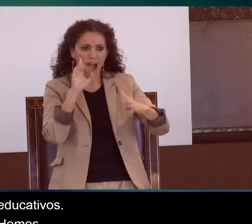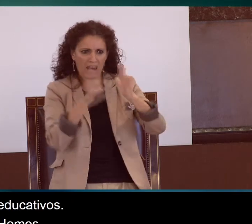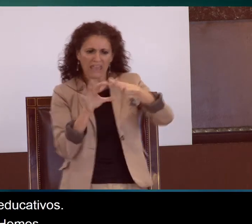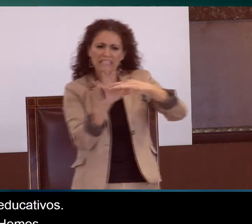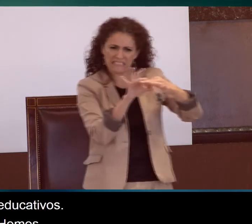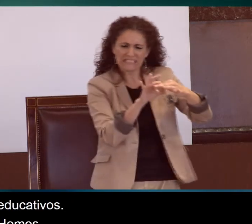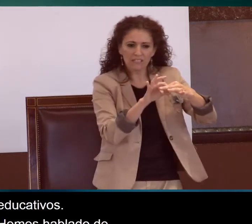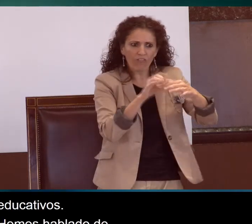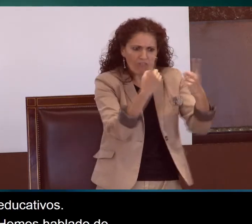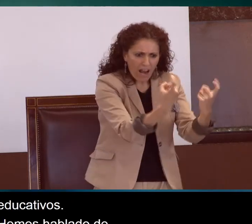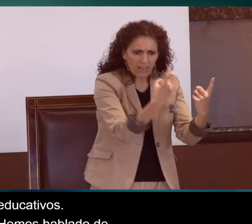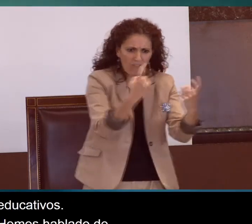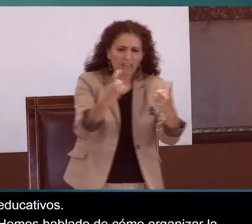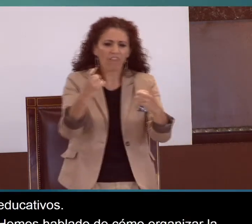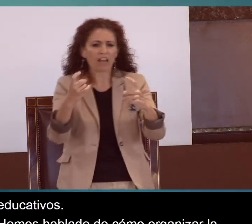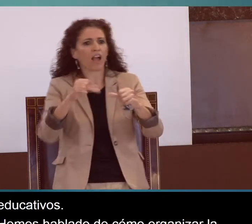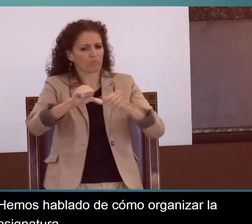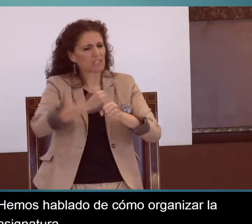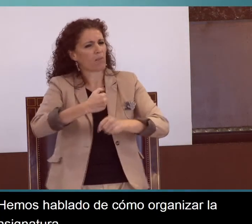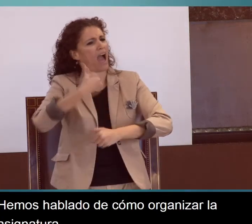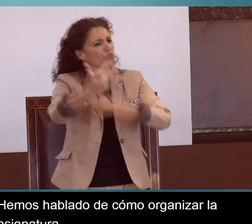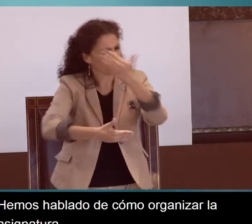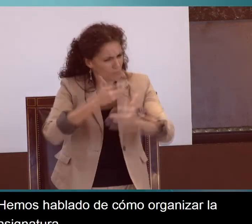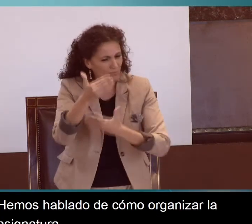Esto quiere decir que faltan muchas cosas por trabajar,